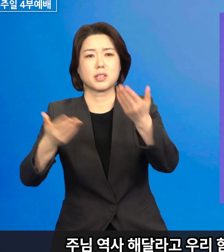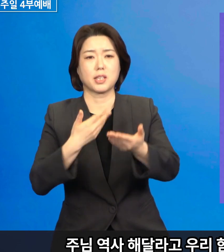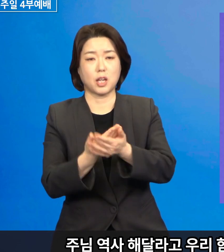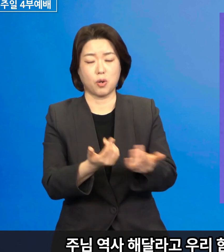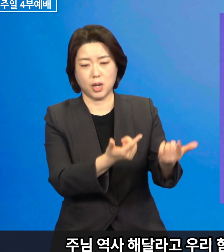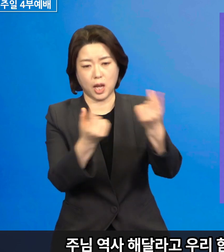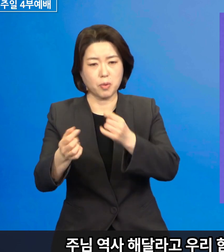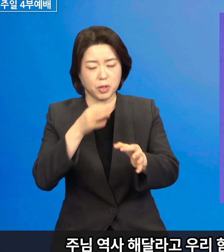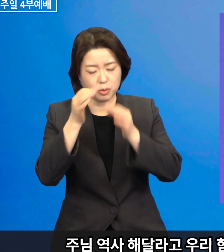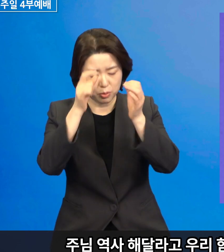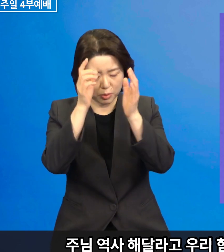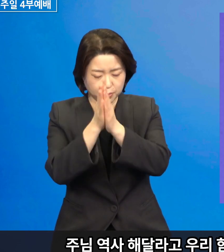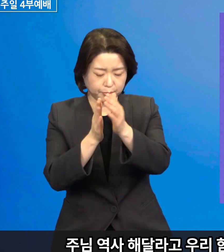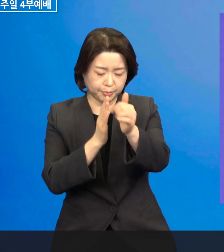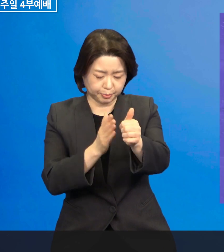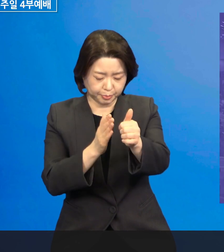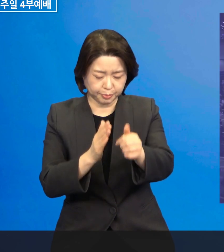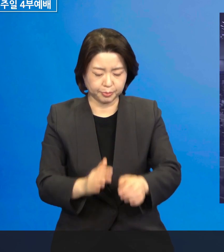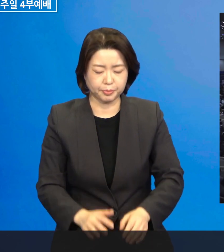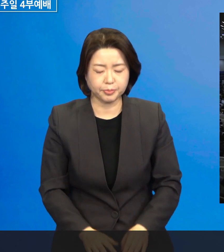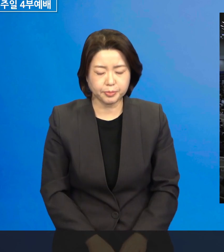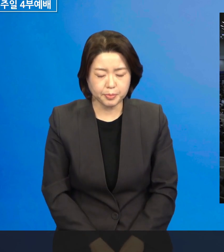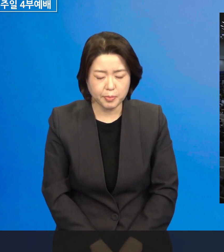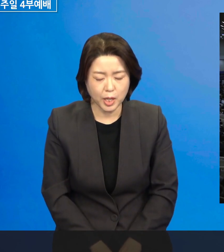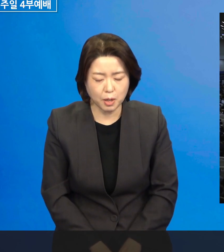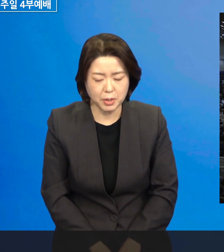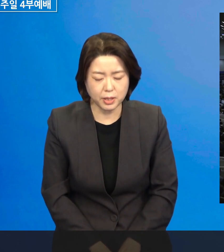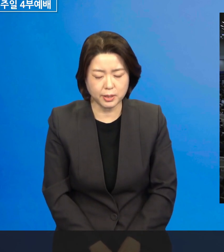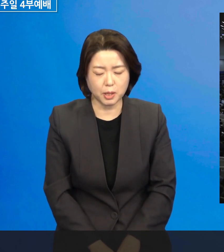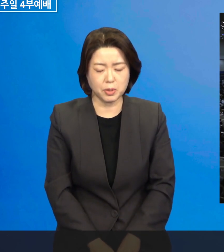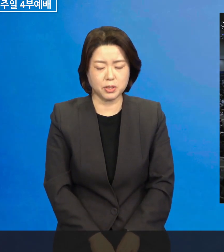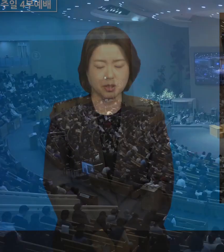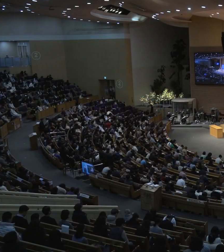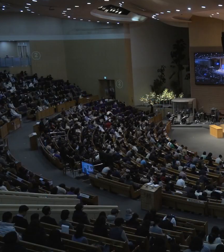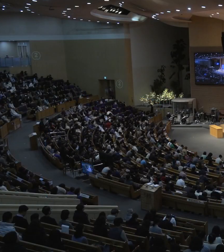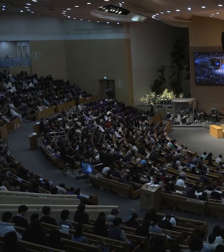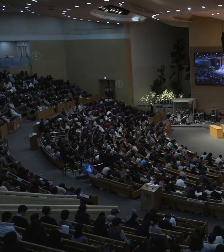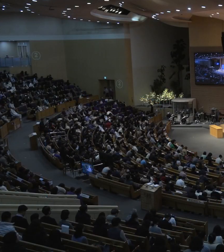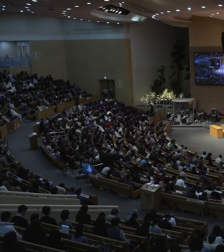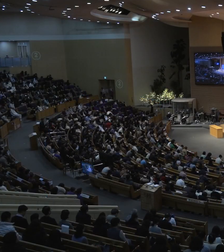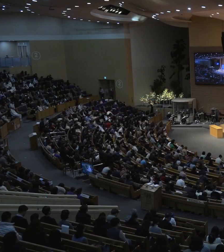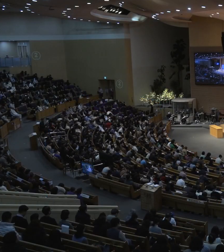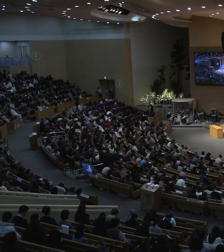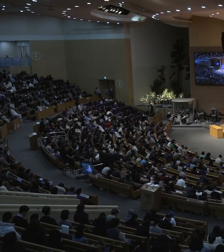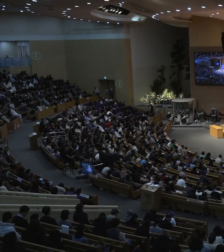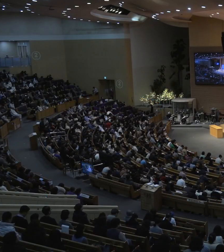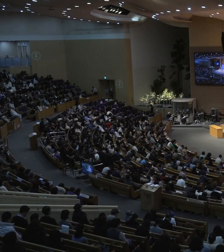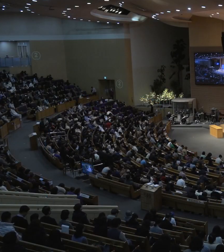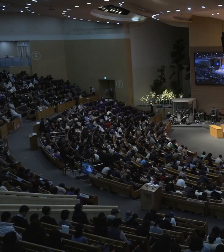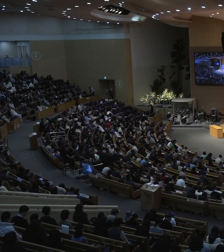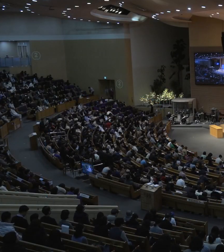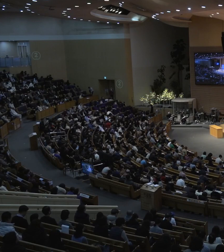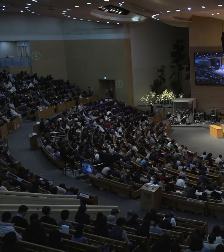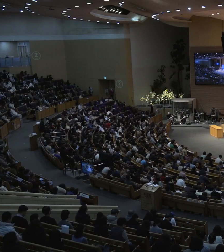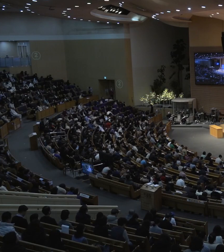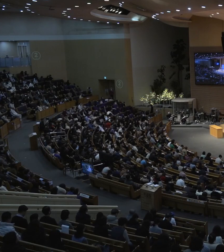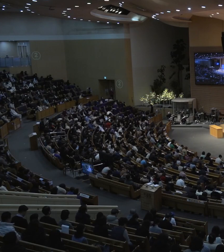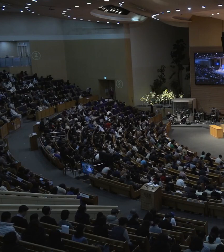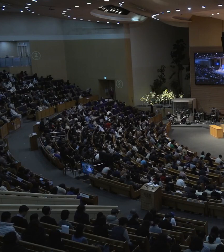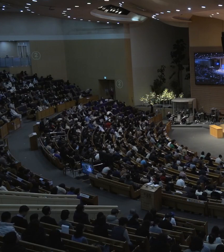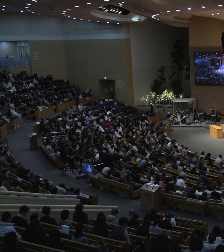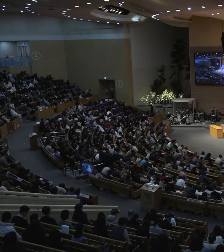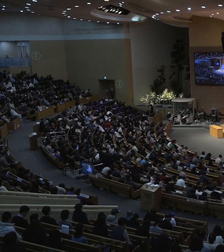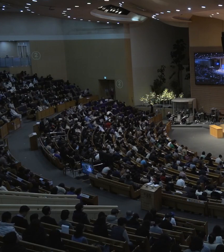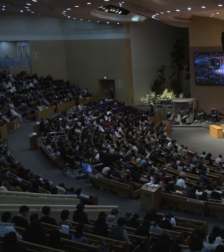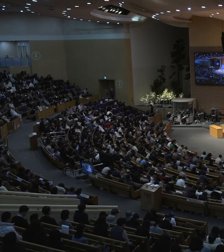함께 동성으로 기도하겠습니다. 살아계신 아버지 하나님 감사합니다. 주님 우리가 주님 앞에 나아가 우리의 마음을 쏟고